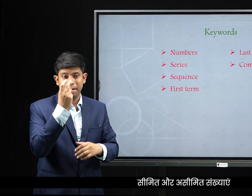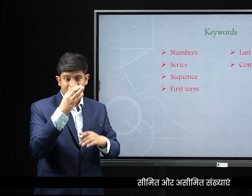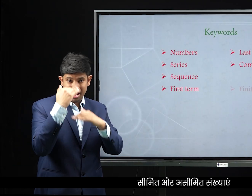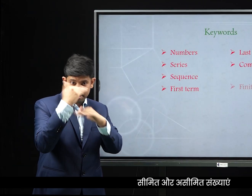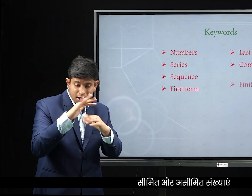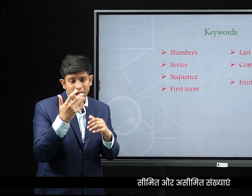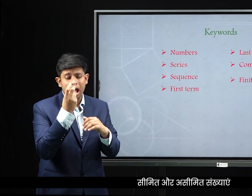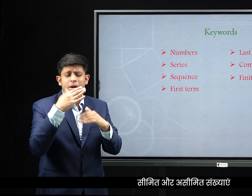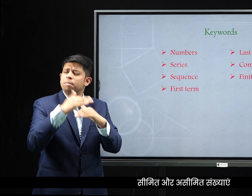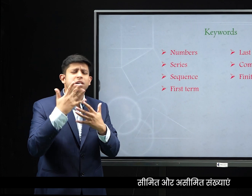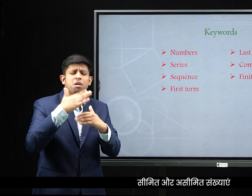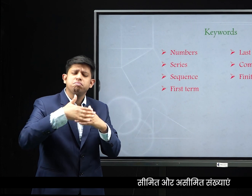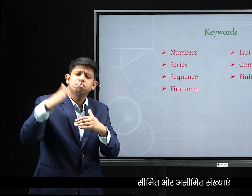सिमिति और असमिति संख्या,